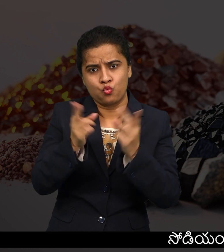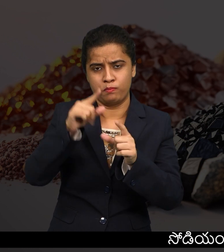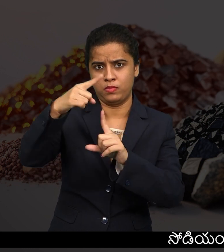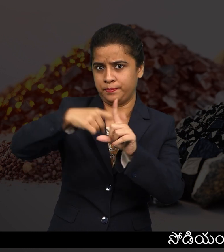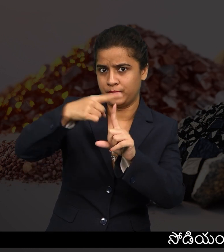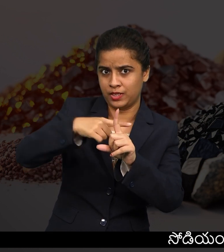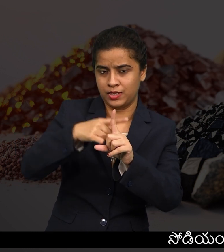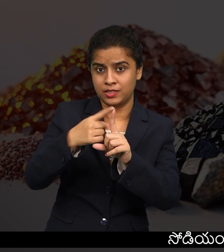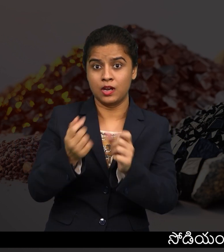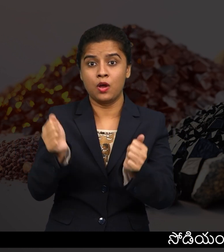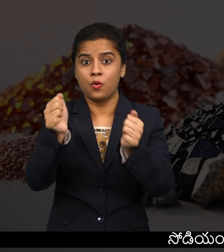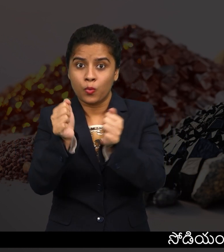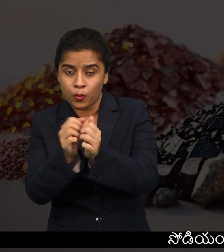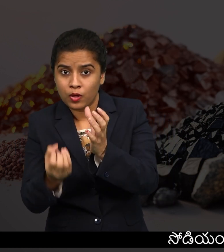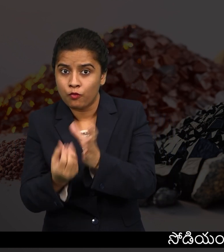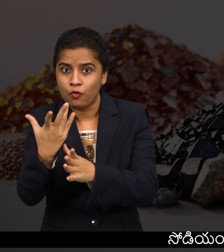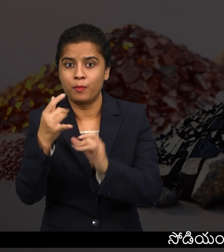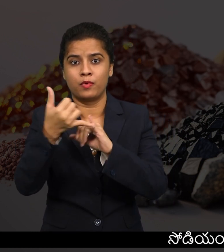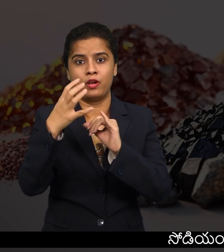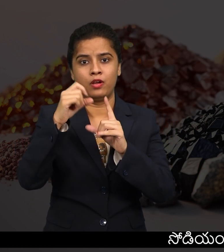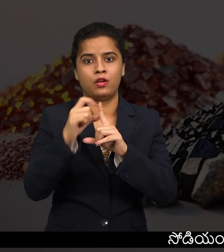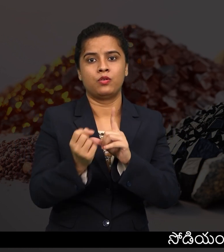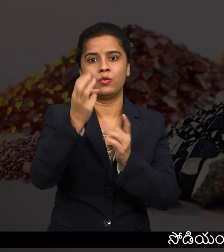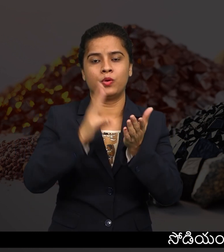సోడియం ఆక్సైడ్ను ఏర్పరుస్తుంది.